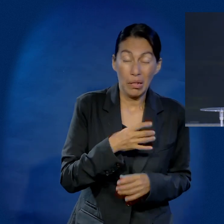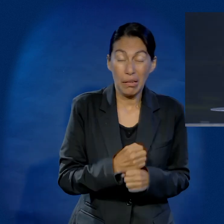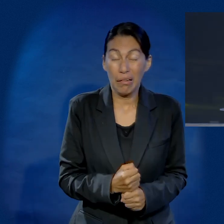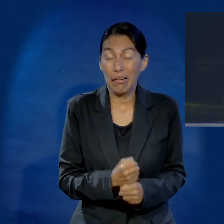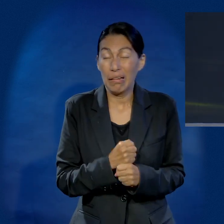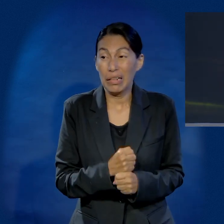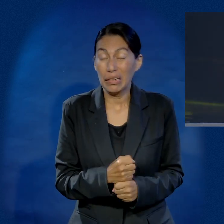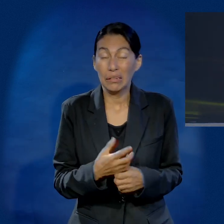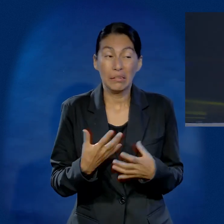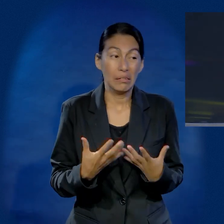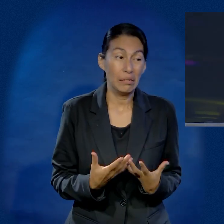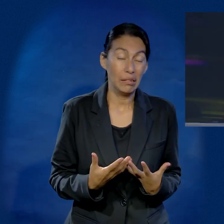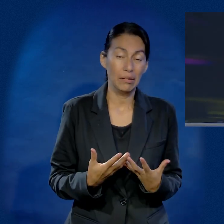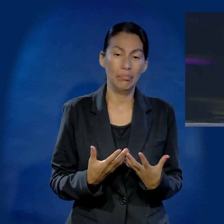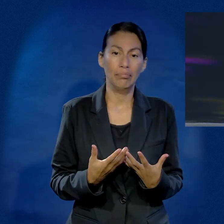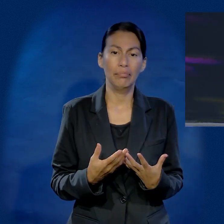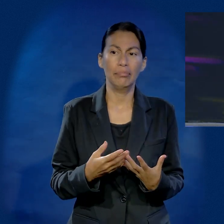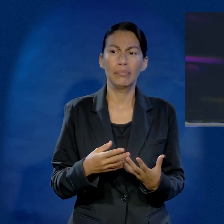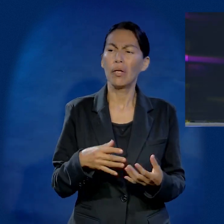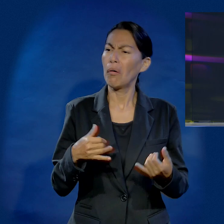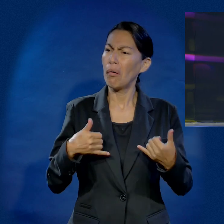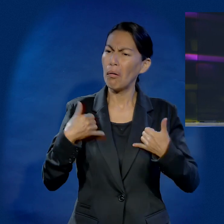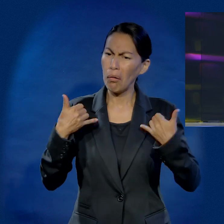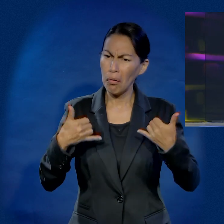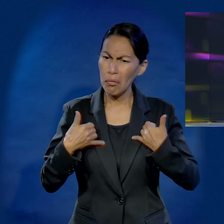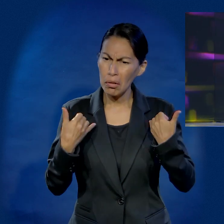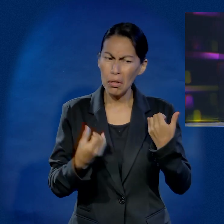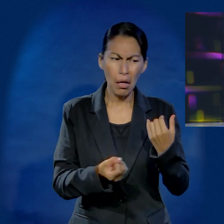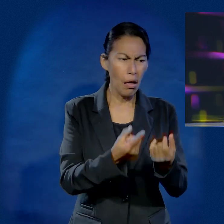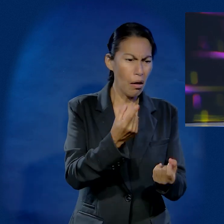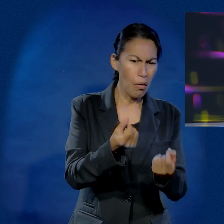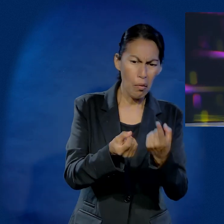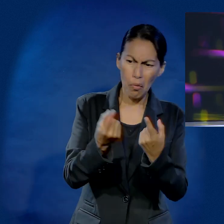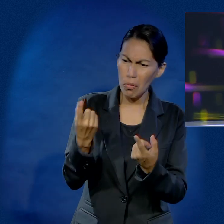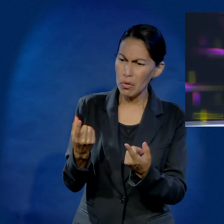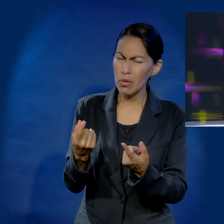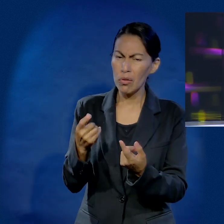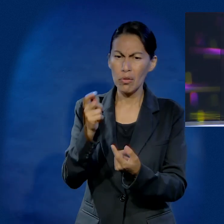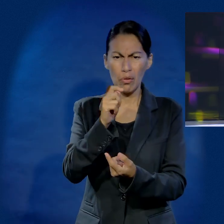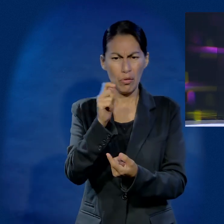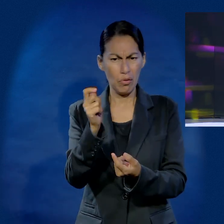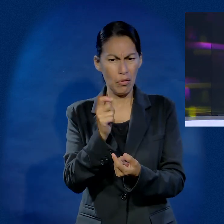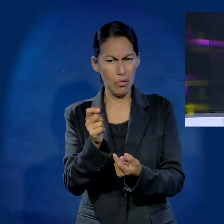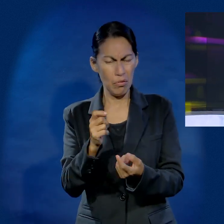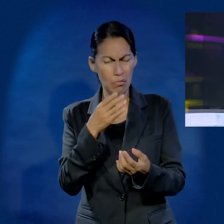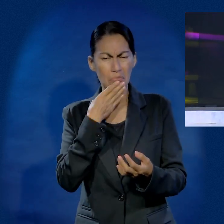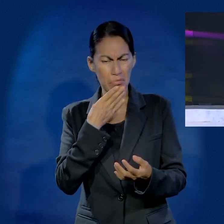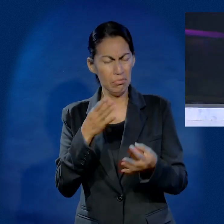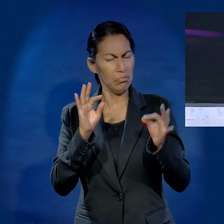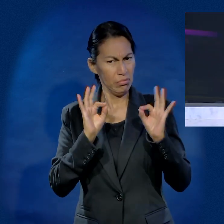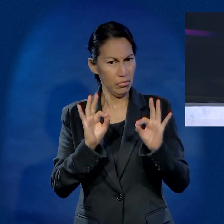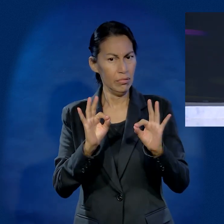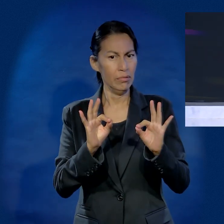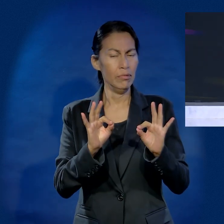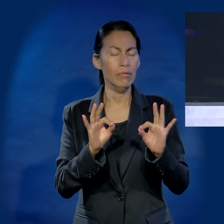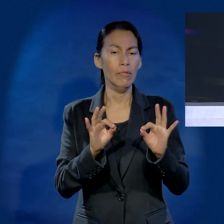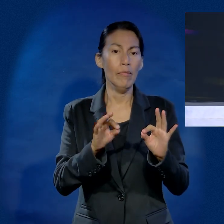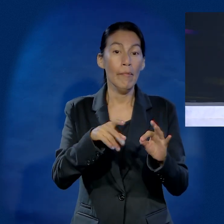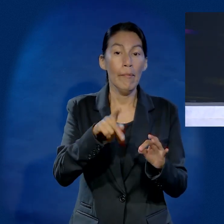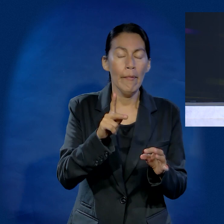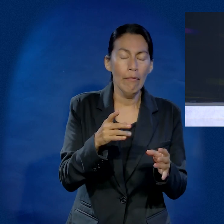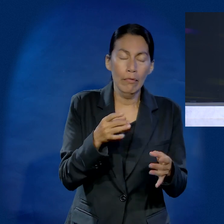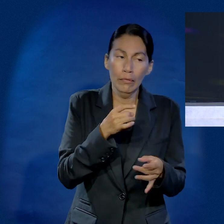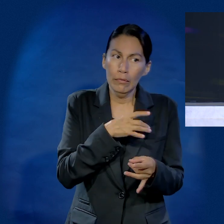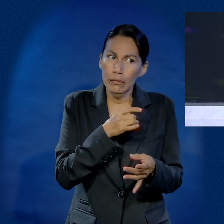a miedos y complejos. Y hay muchos muchachos que podrían noviar con muchachas en una relación muy